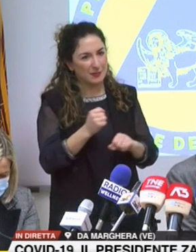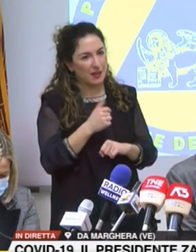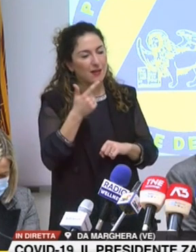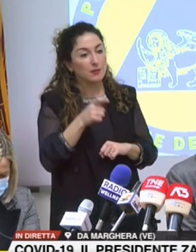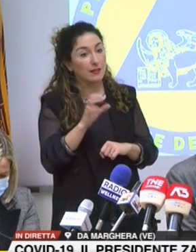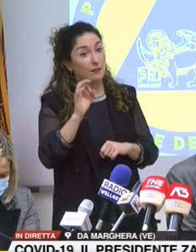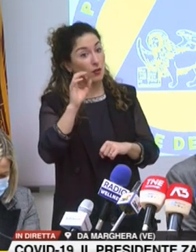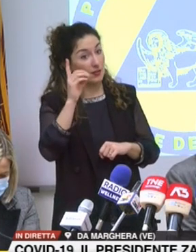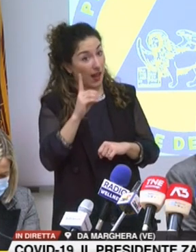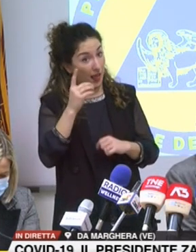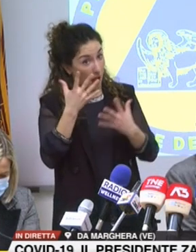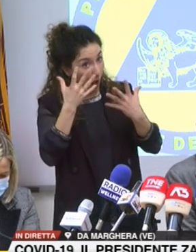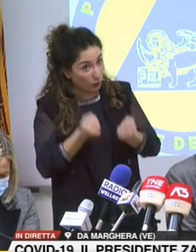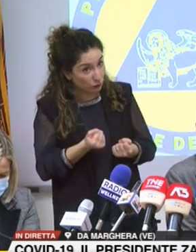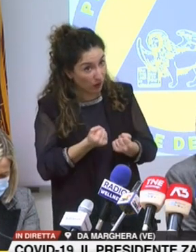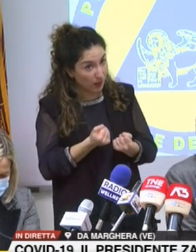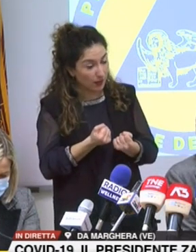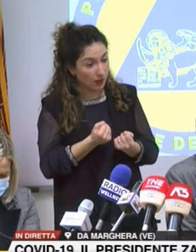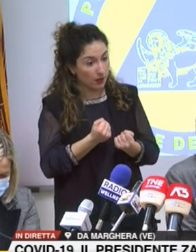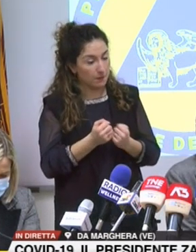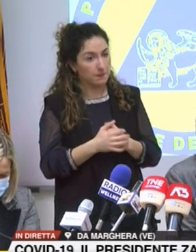se accetterà e si avrà